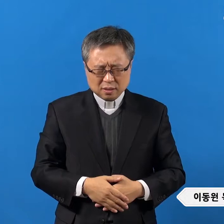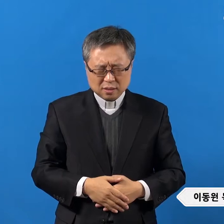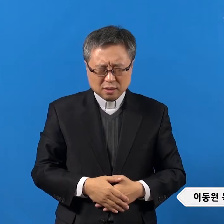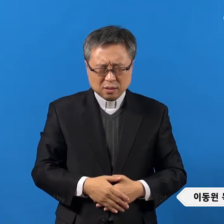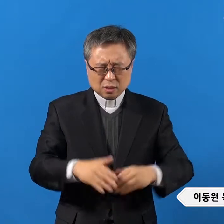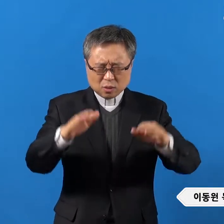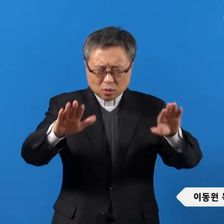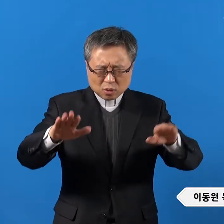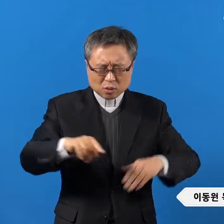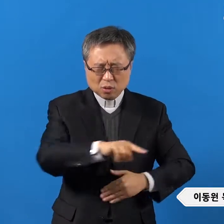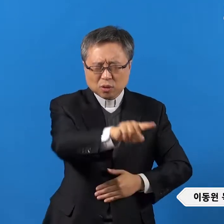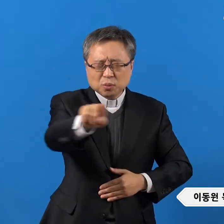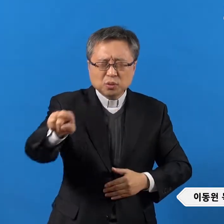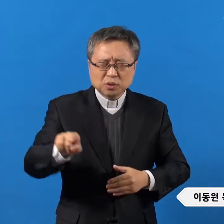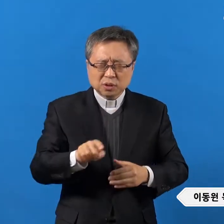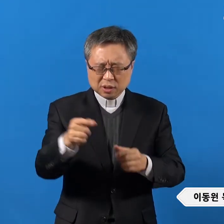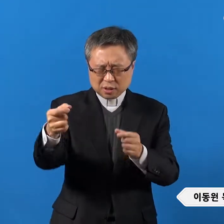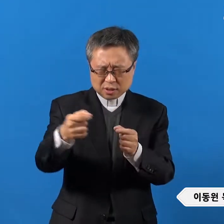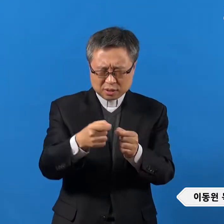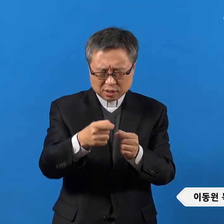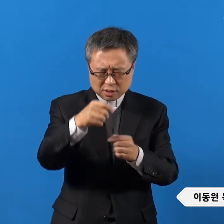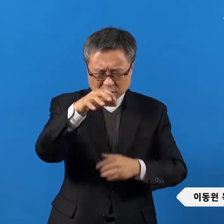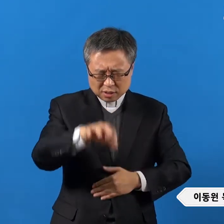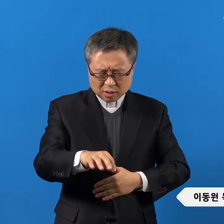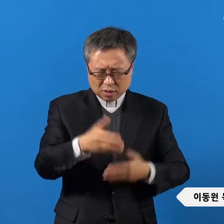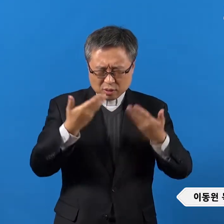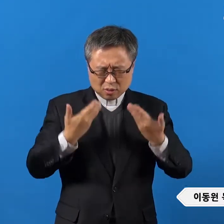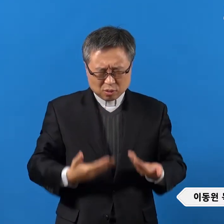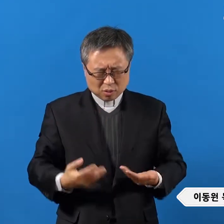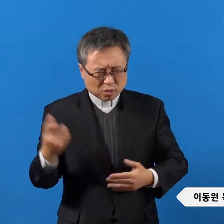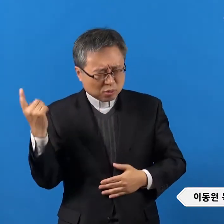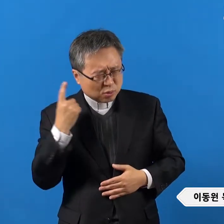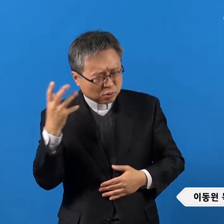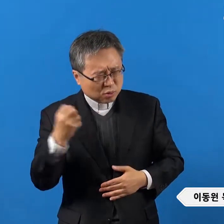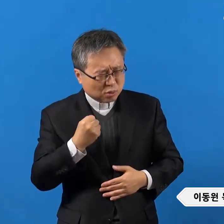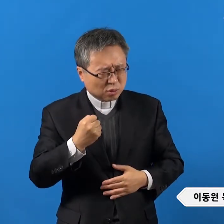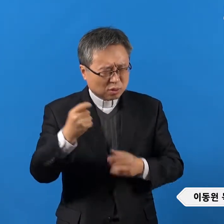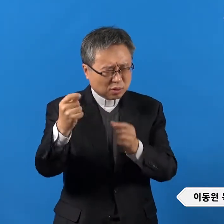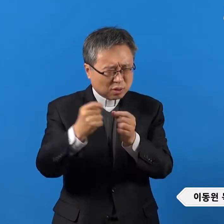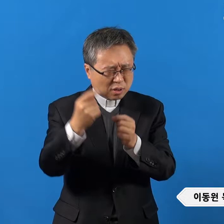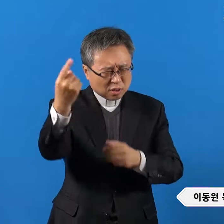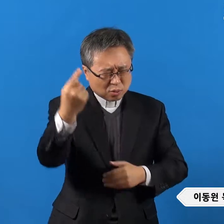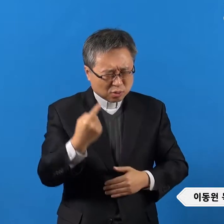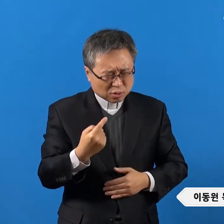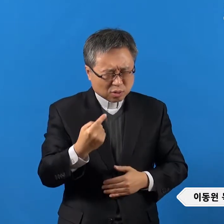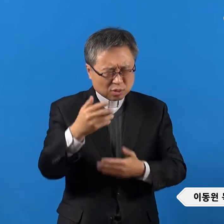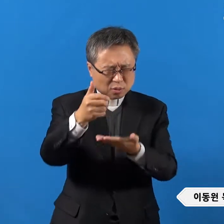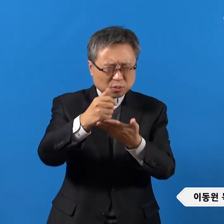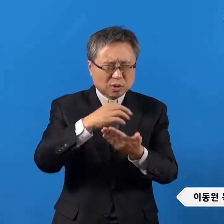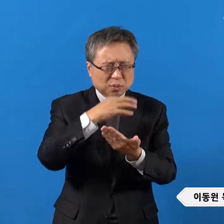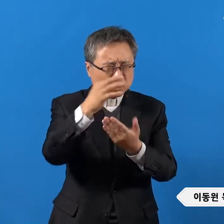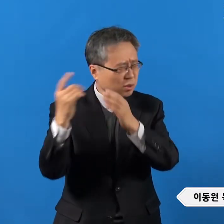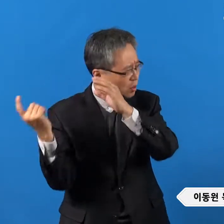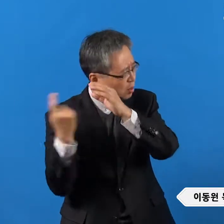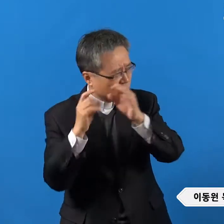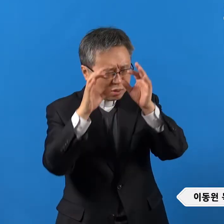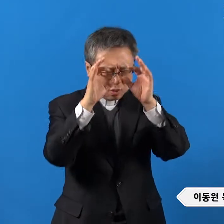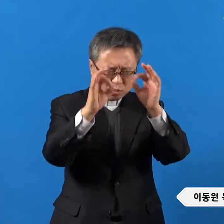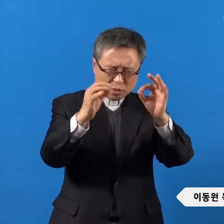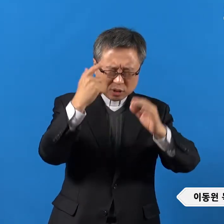오늘 여러분 곁에 조용한 소리로 다가오시는 그분의 음성을 한번 들어보시겠습니까?